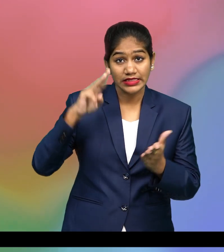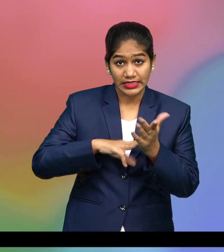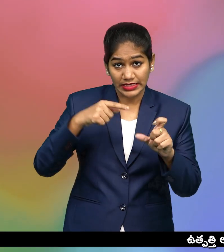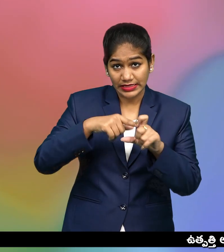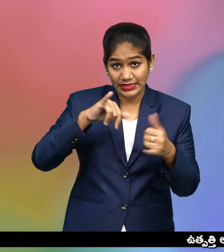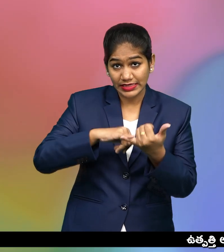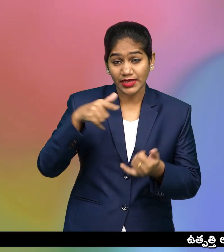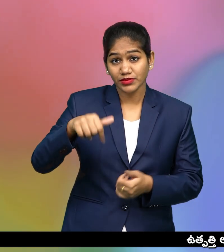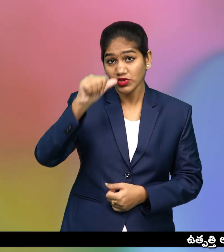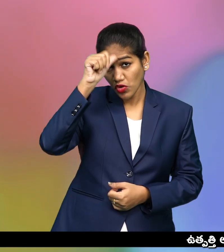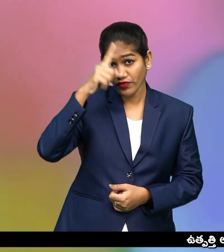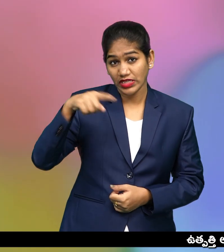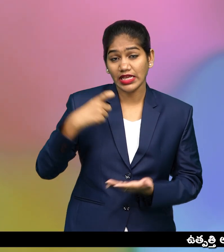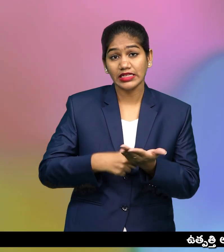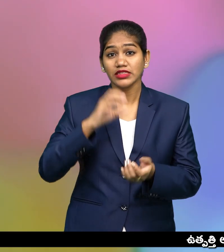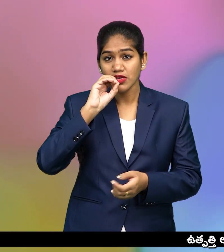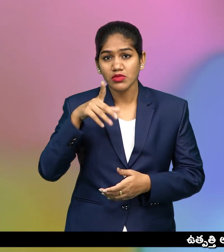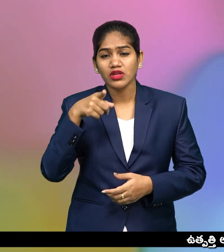ప్రపంచంలో ఉత్పత్తి అయ్యే మొత్తం ఆహారంలో